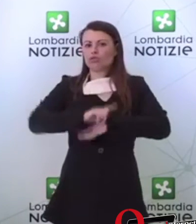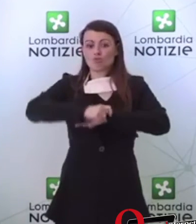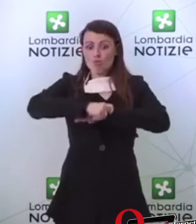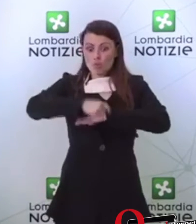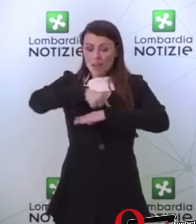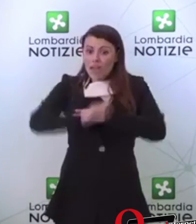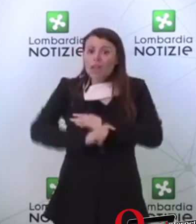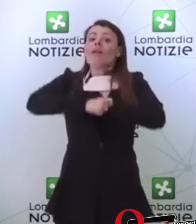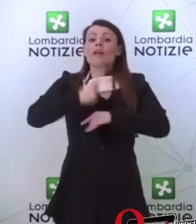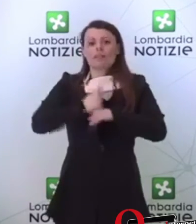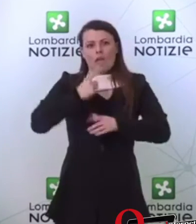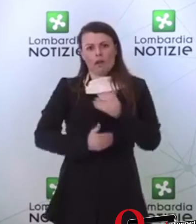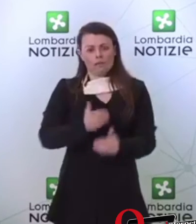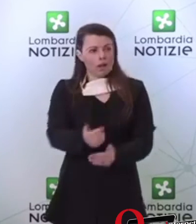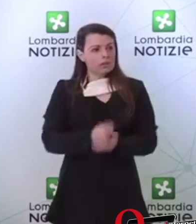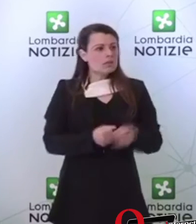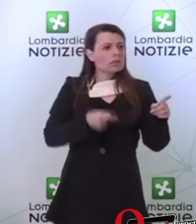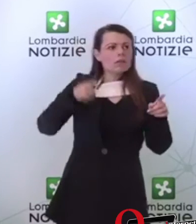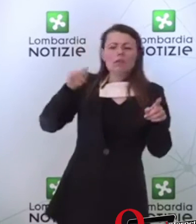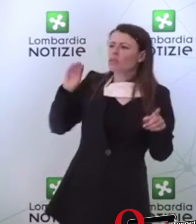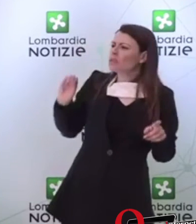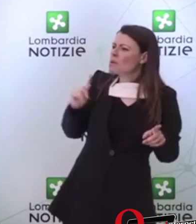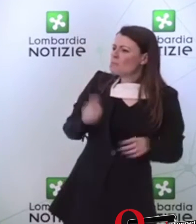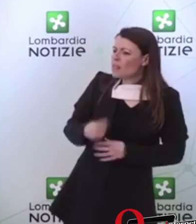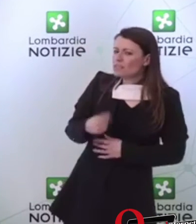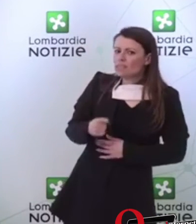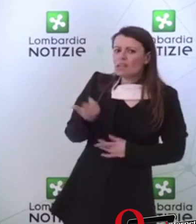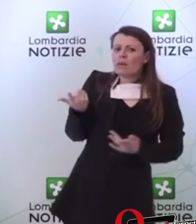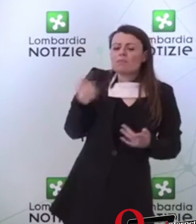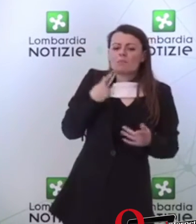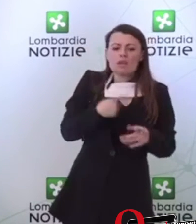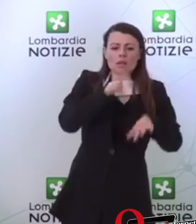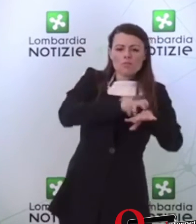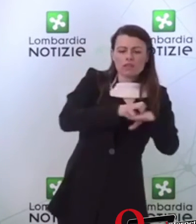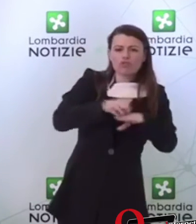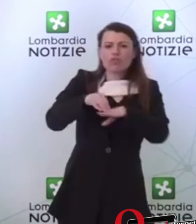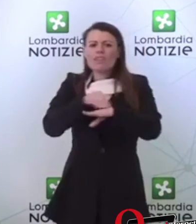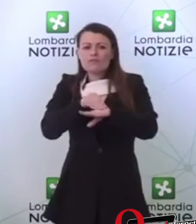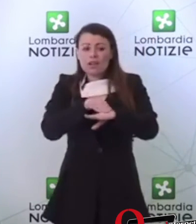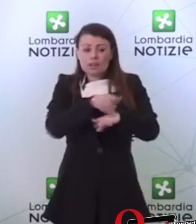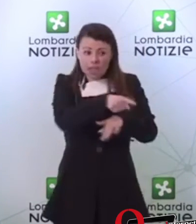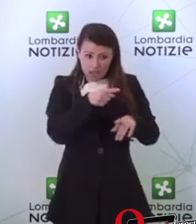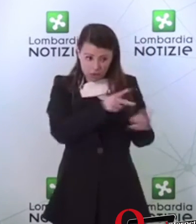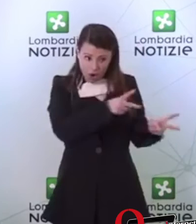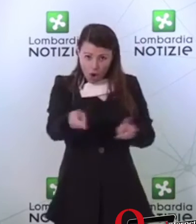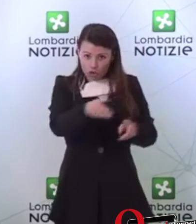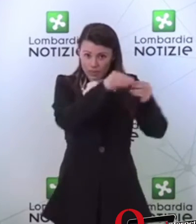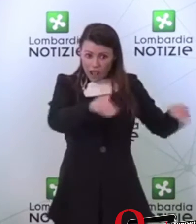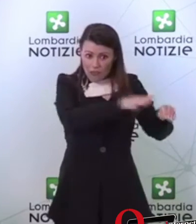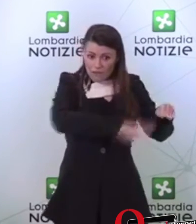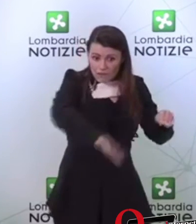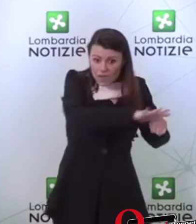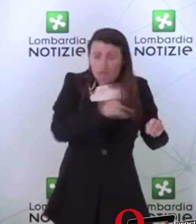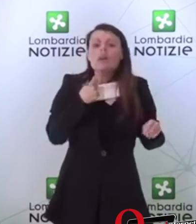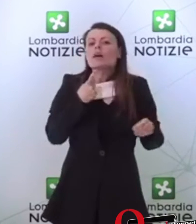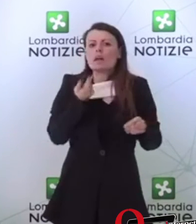rigorose. Presidente, come procede diciamo, il recruiting di medici e infermieri per l'ospedale in Fiera? Quando contate di